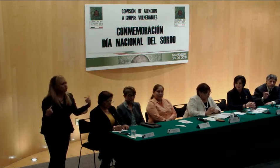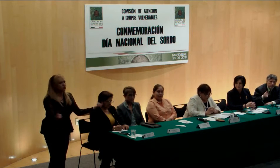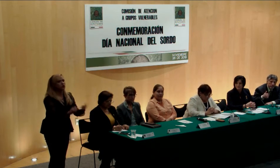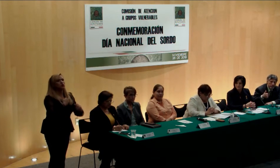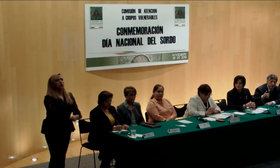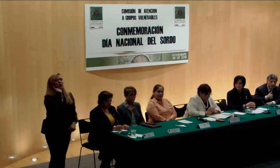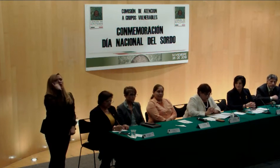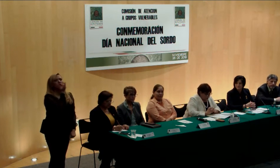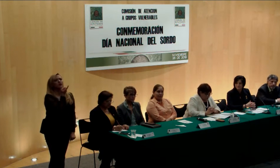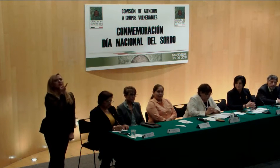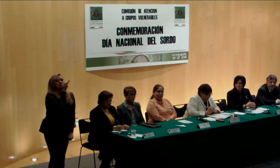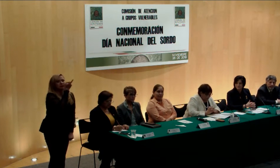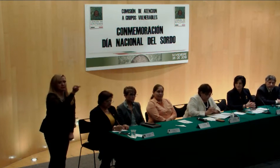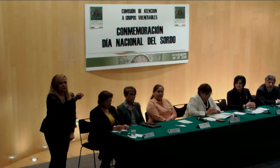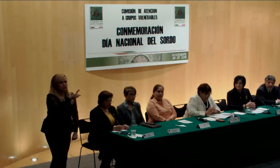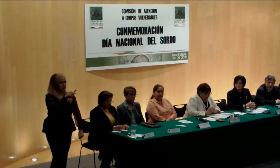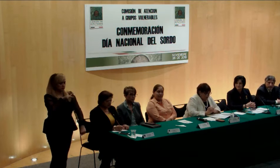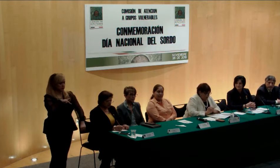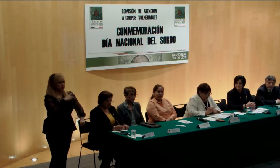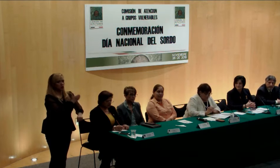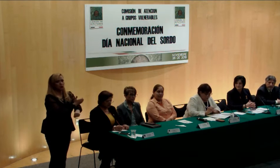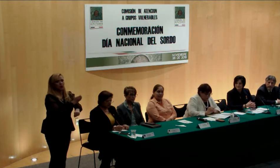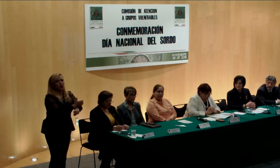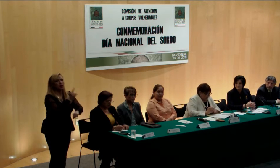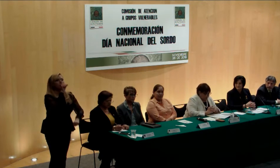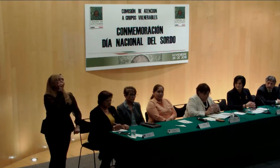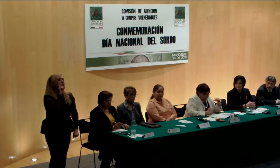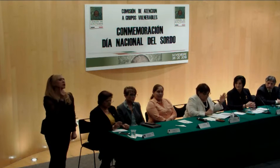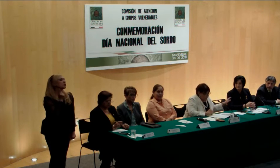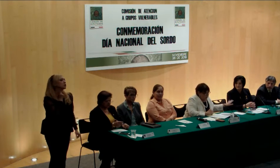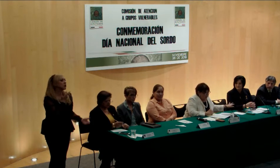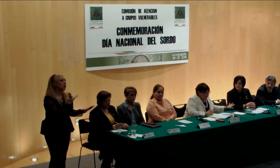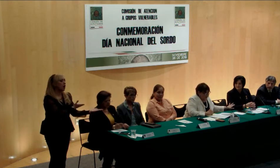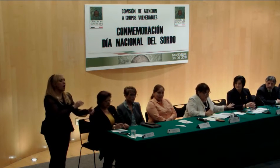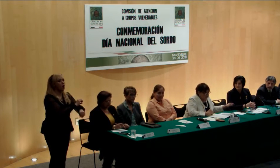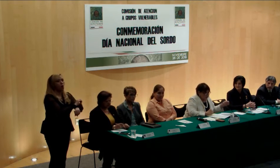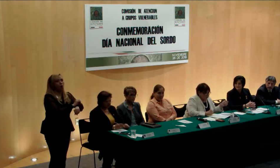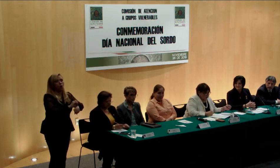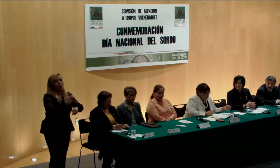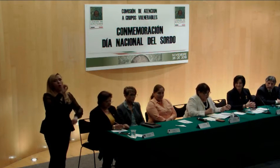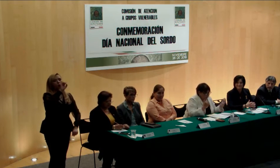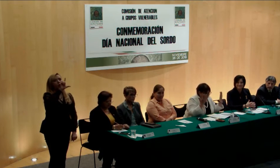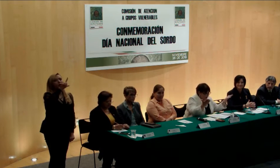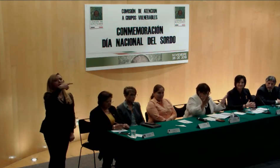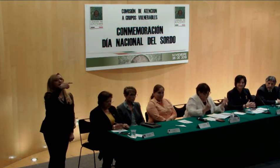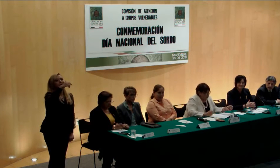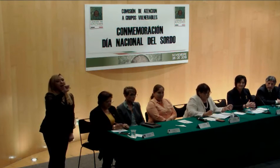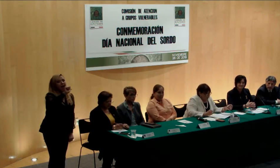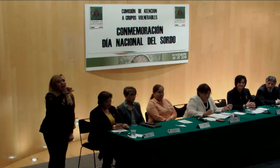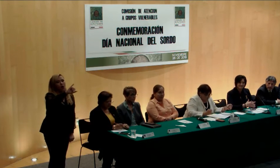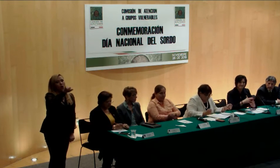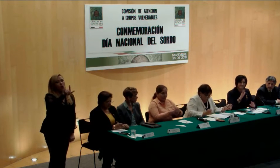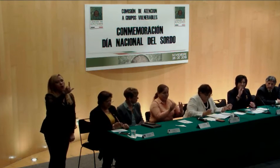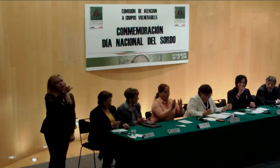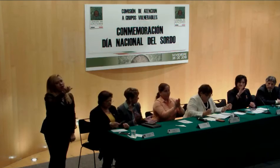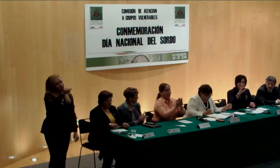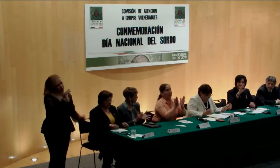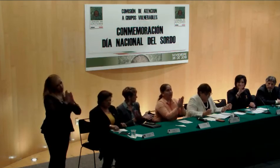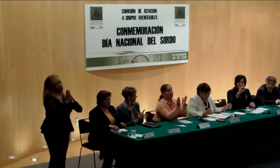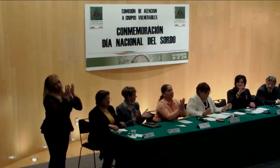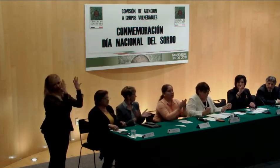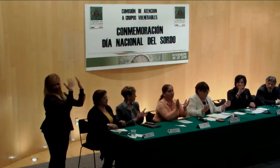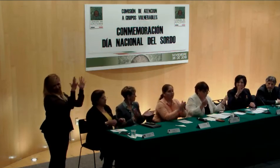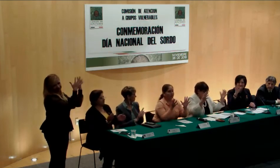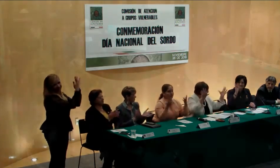hacer mención de mi compañera, la diputada Olga Juliana Elizondo, para quien pido un aplauso, por